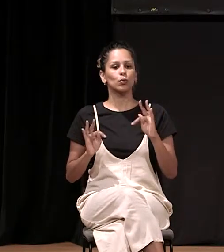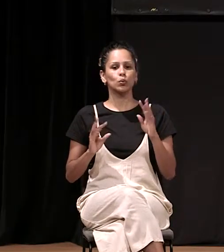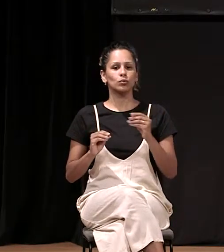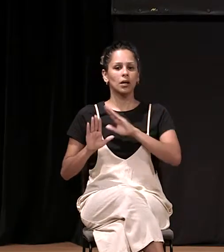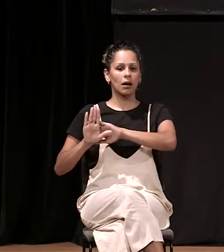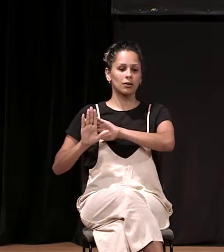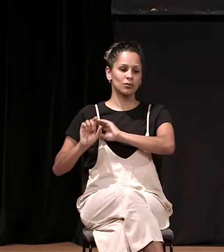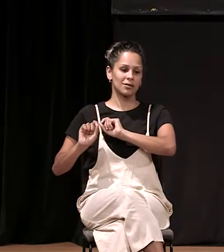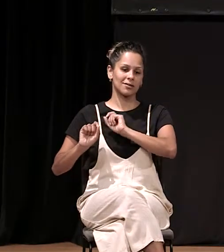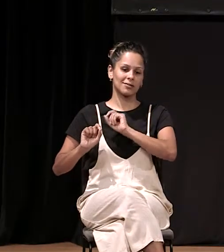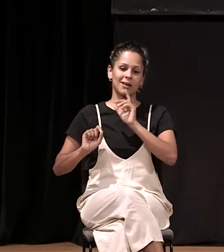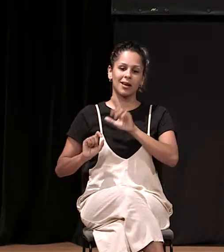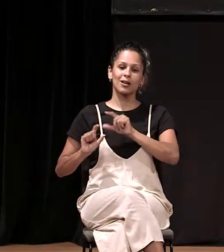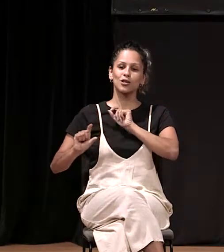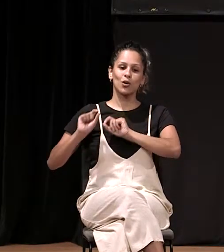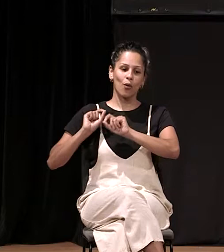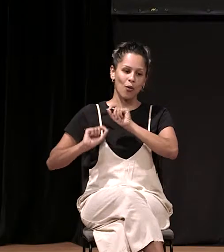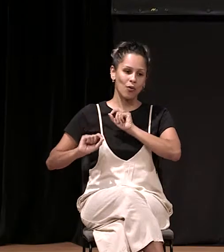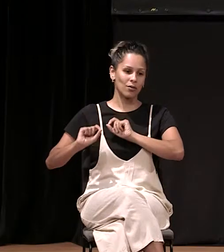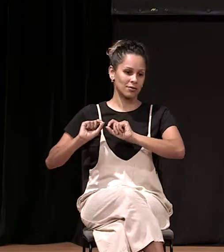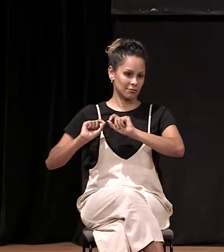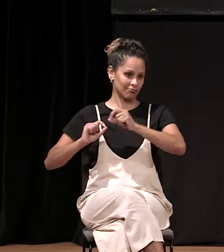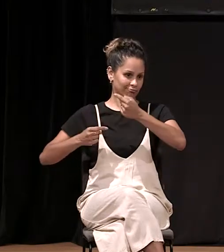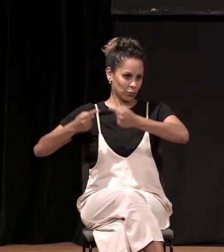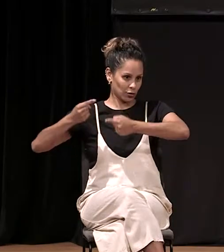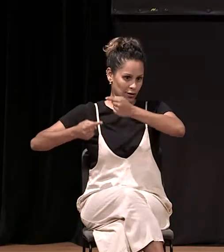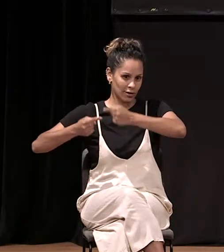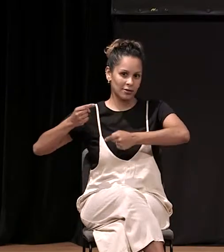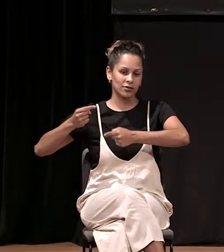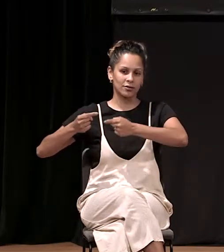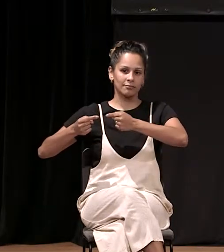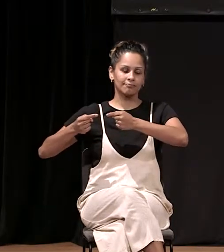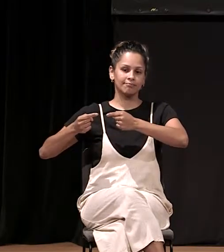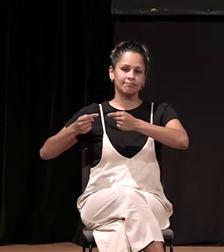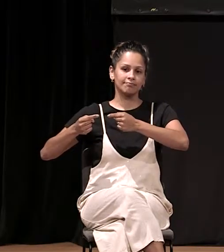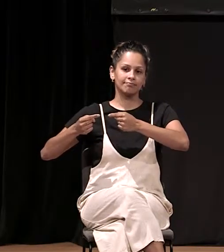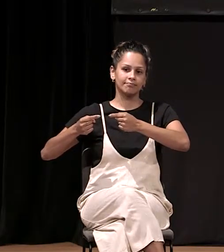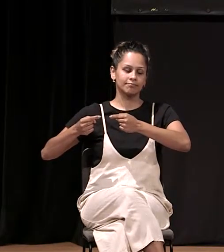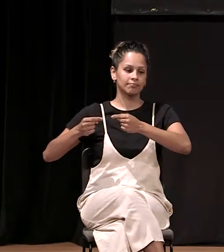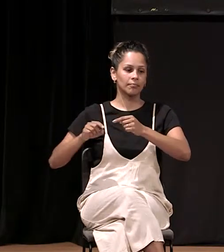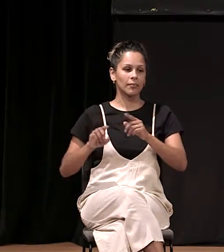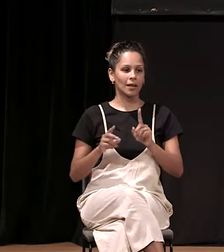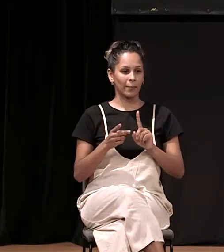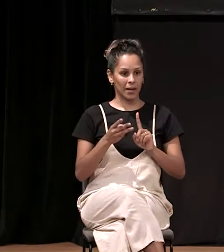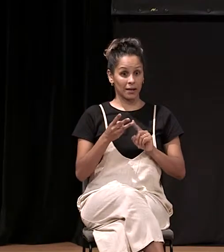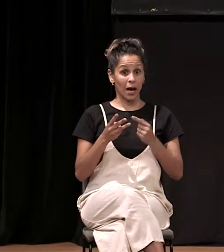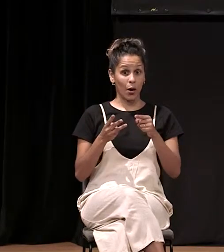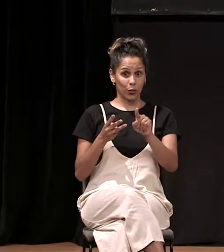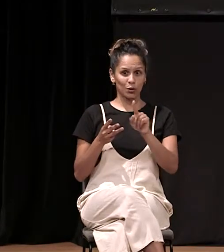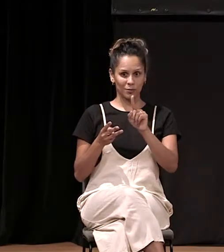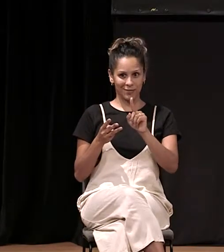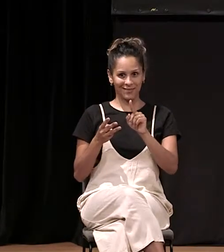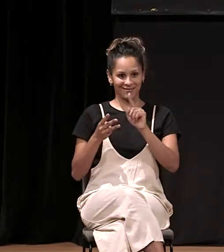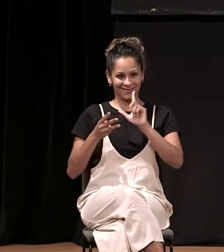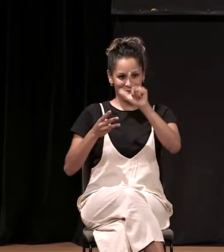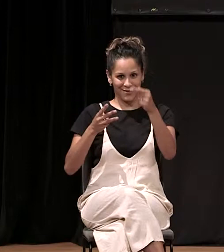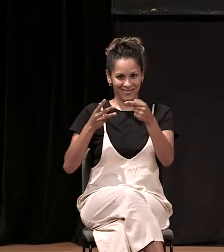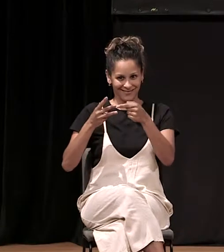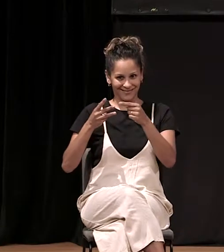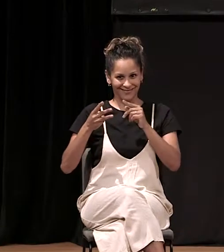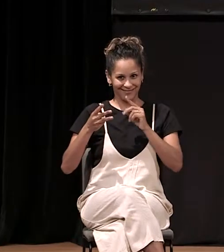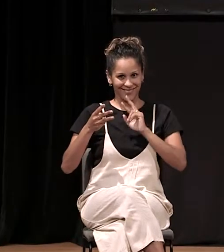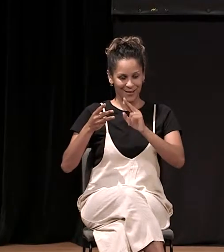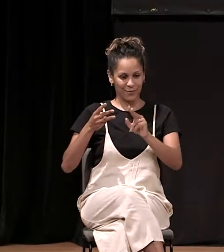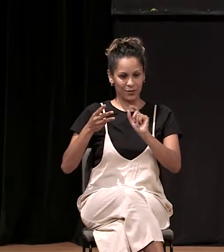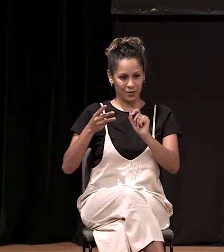políticas que se façam, né? E isso tem também a ver com a última pergunta. Eu vou responder primeiro a última, porque está